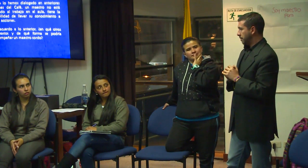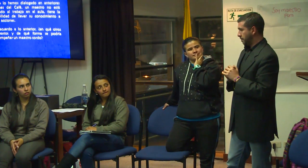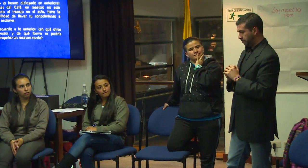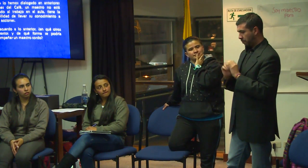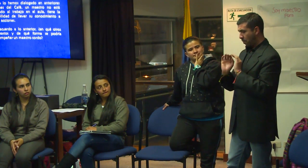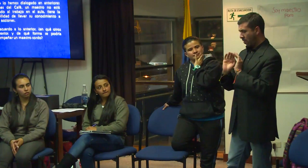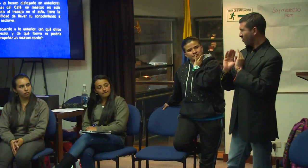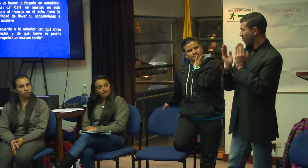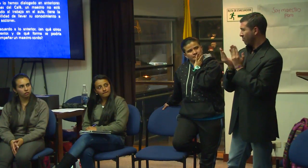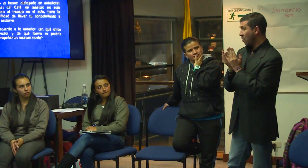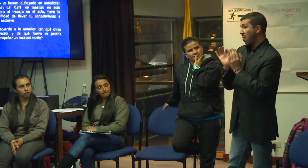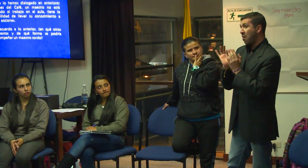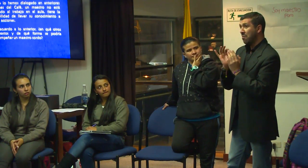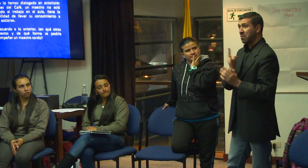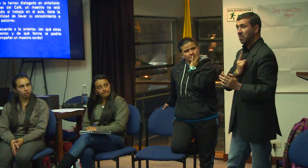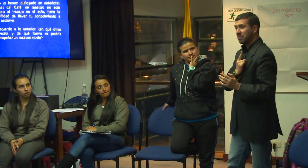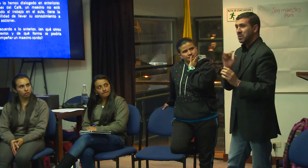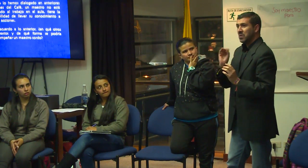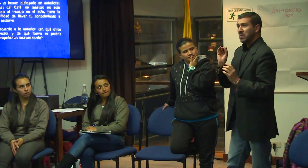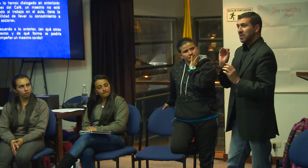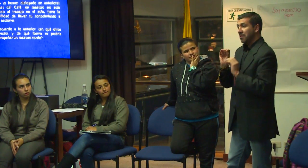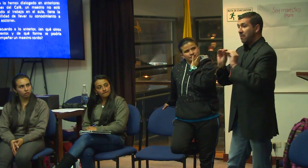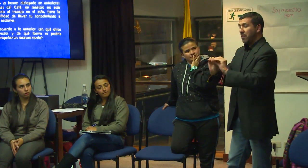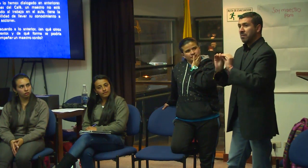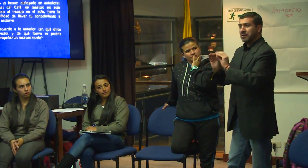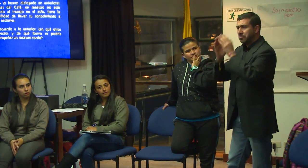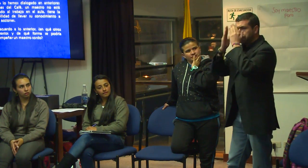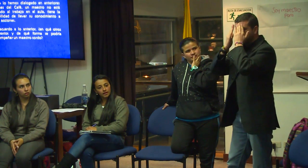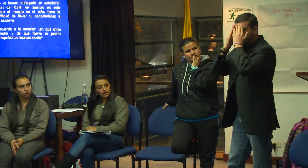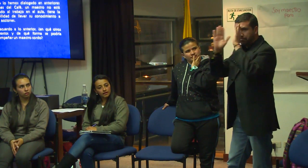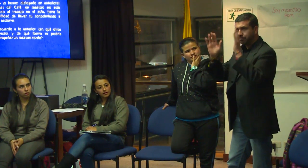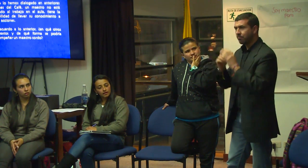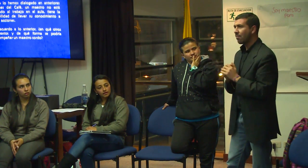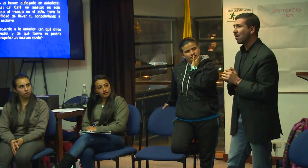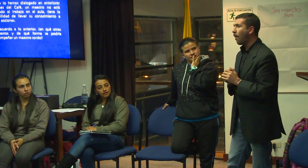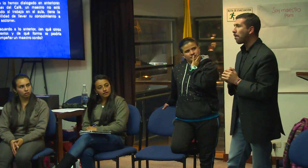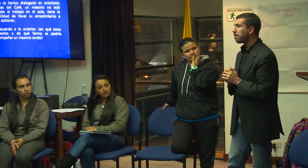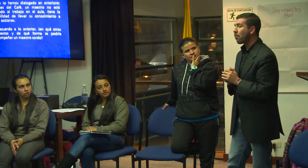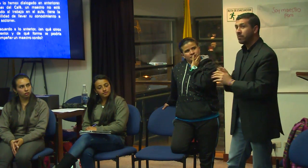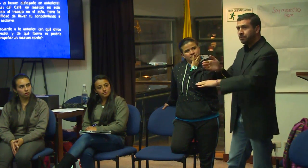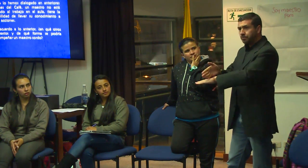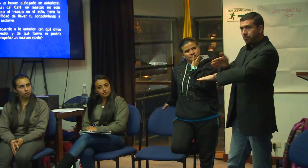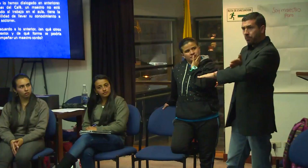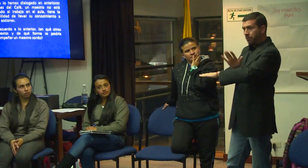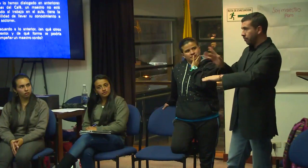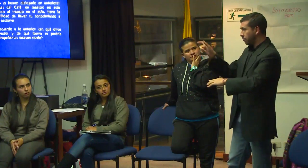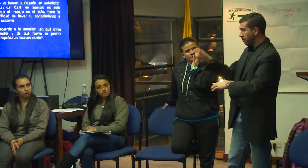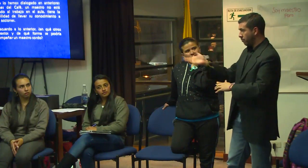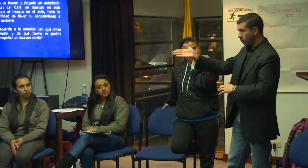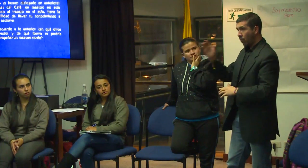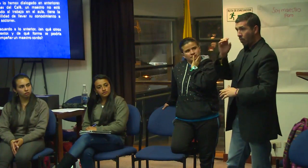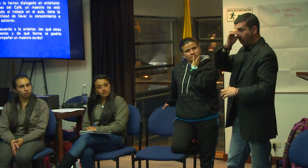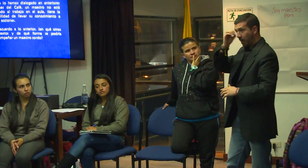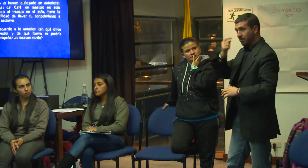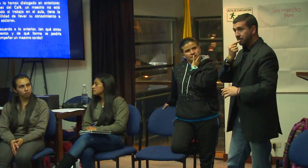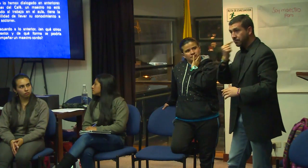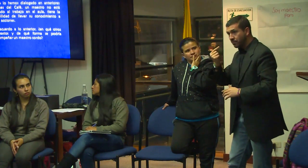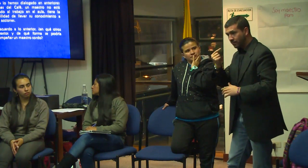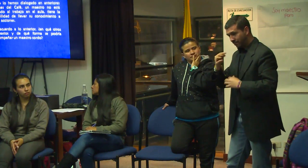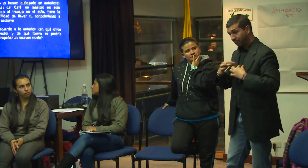pero voy a hacer un paréntesis. No sé si en los colegios, en la universidad, frente a la formación que se da,